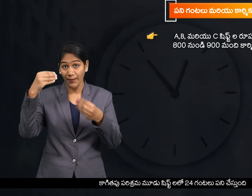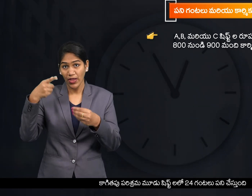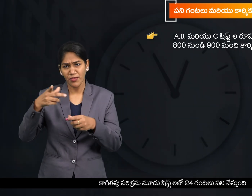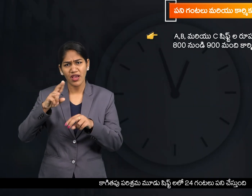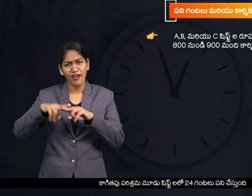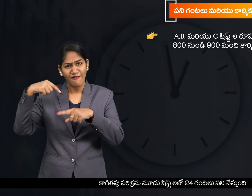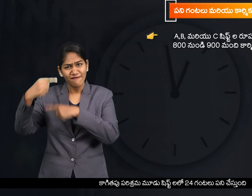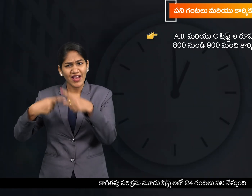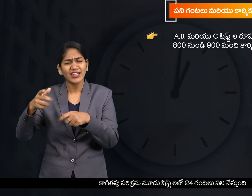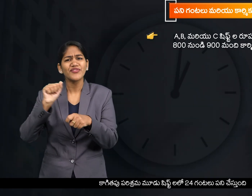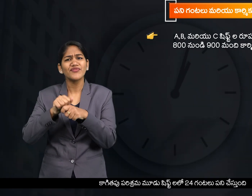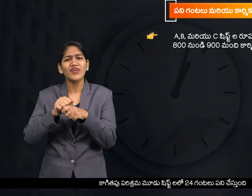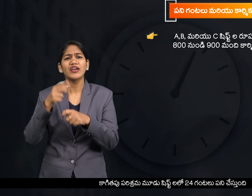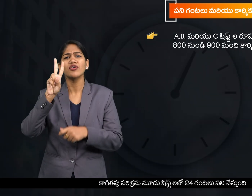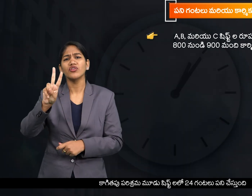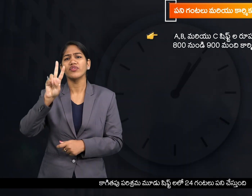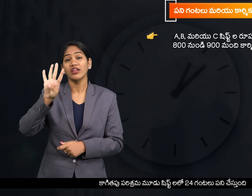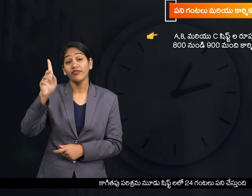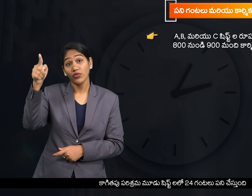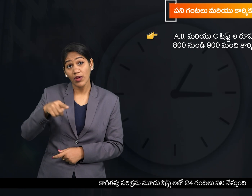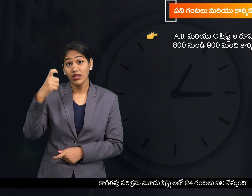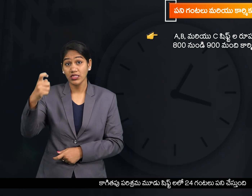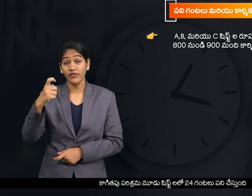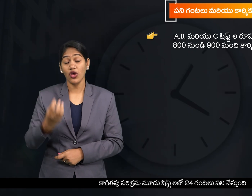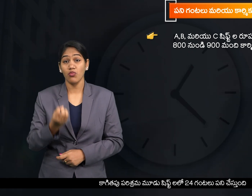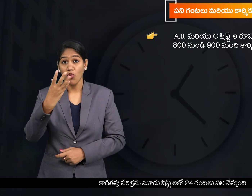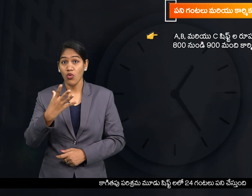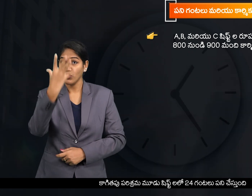కాగితపు పరిశ్రమ 3 షిఫ్ట్లలో 24 గంటలు పనిచేస్తుంది.